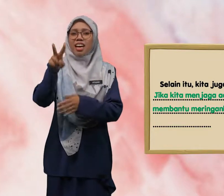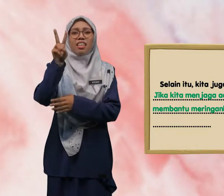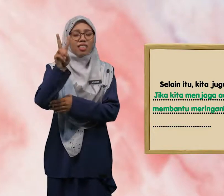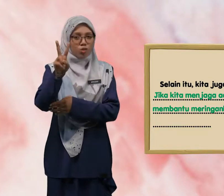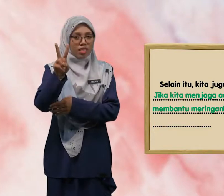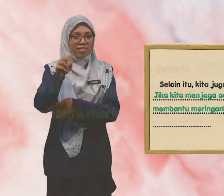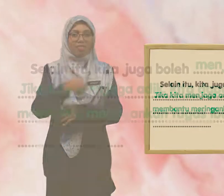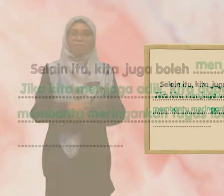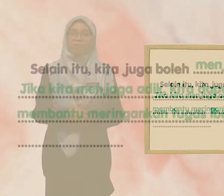yang kedua